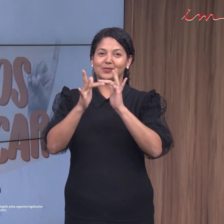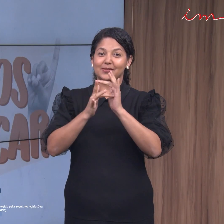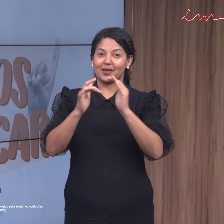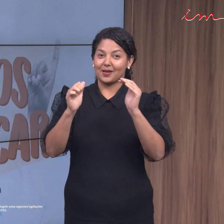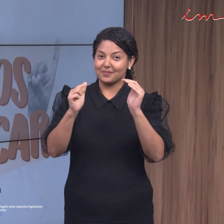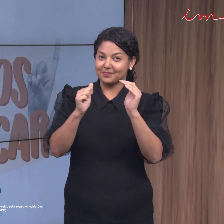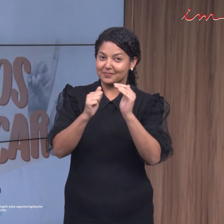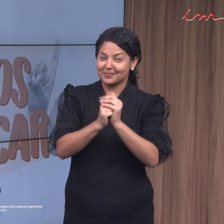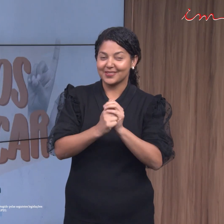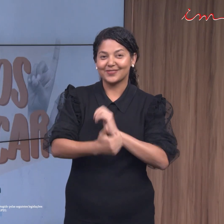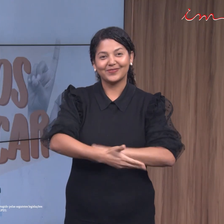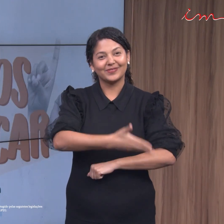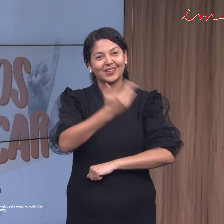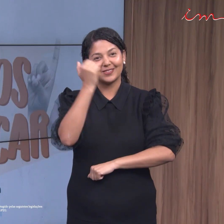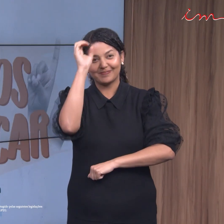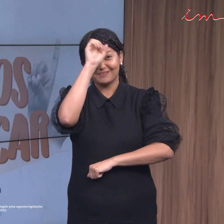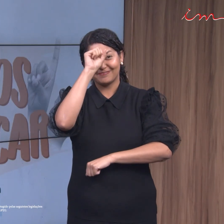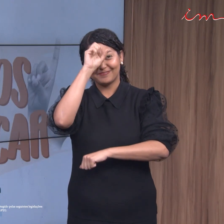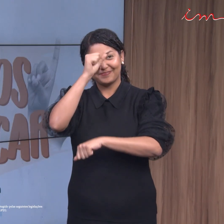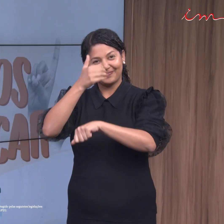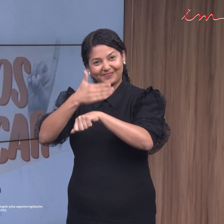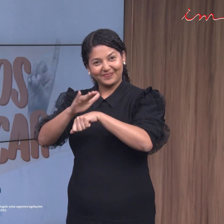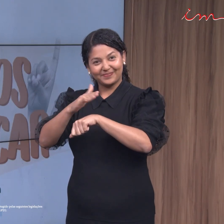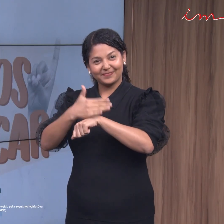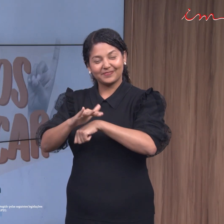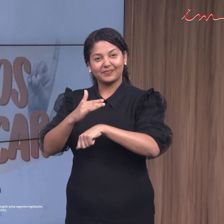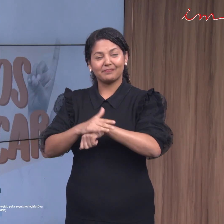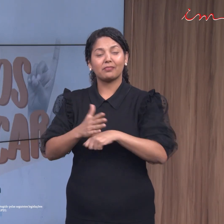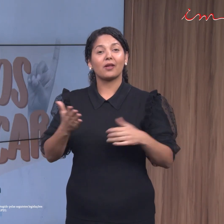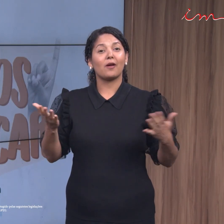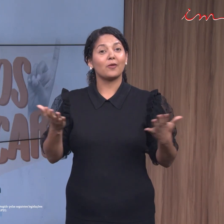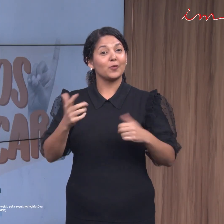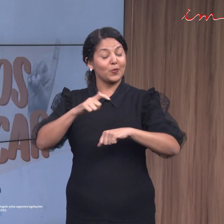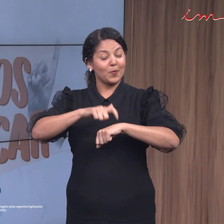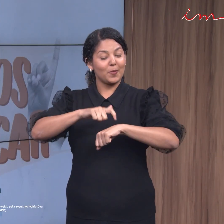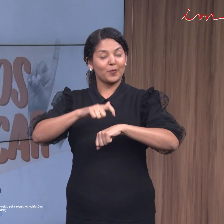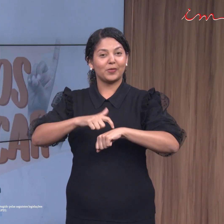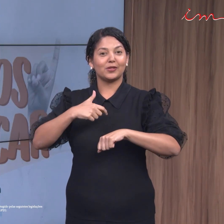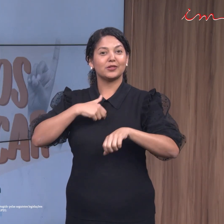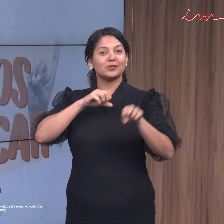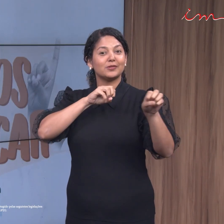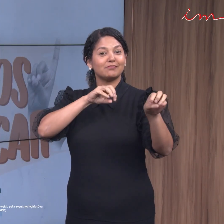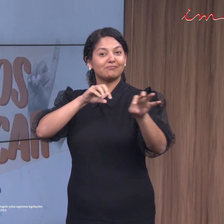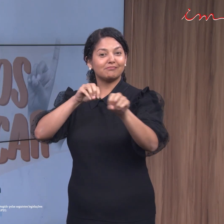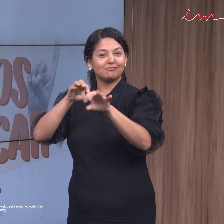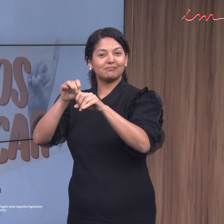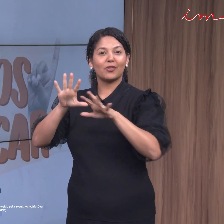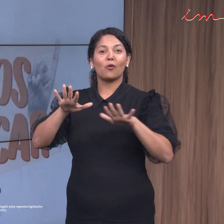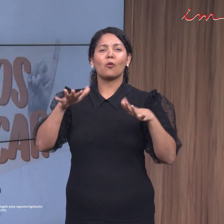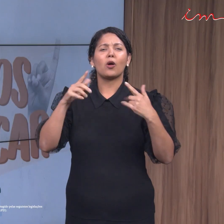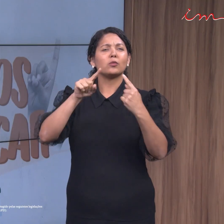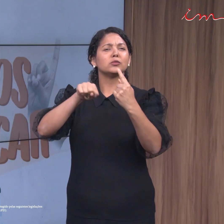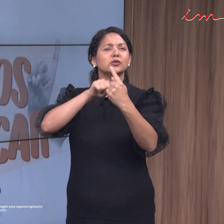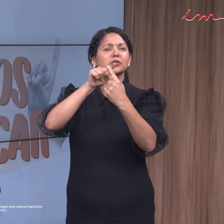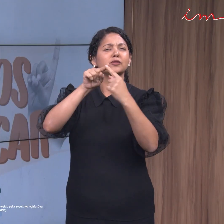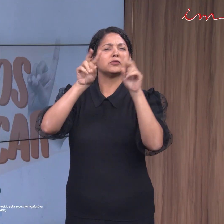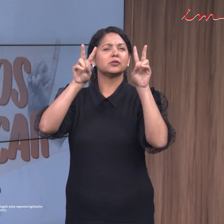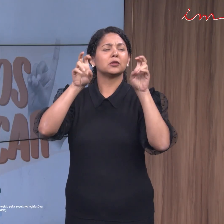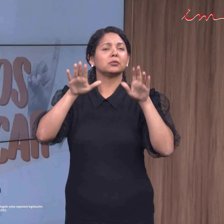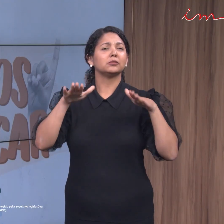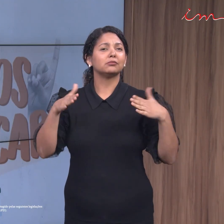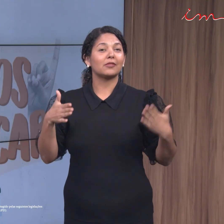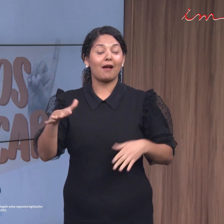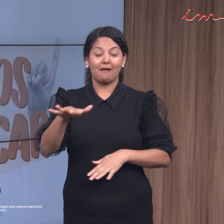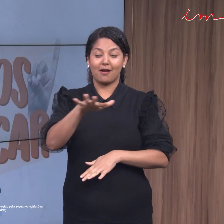Cumprimentamos a todos com a paz do Senhor Jesus. Amém? E aí, vamos praticar? Hoje nós iremos ensinar